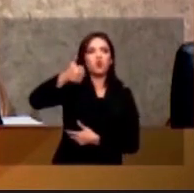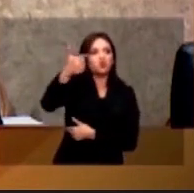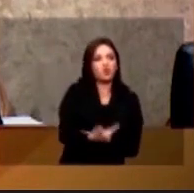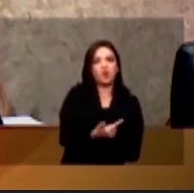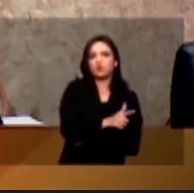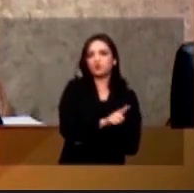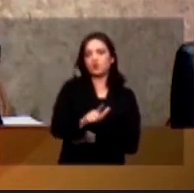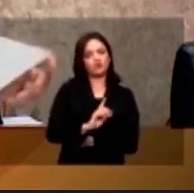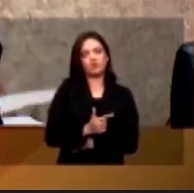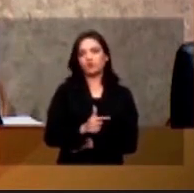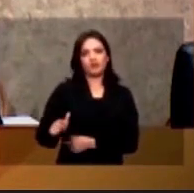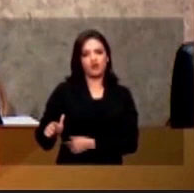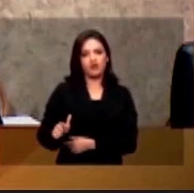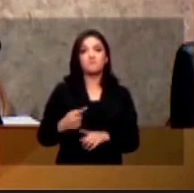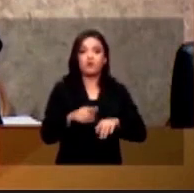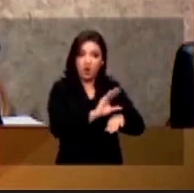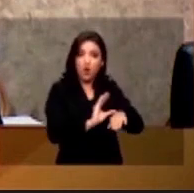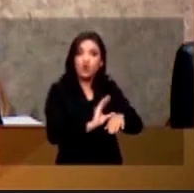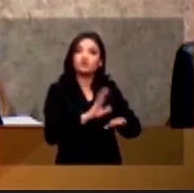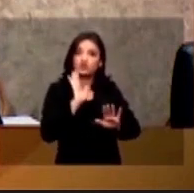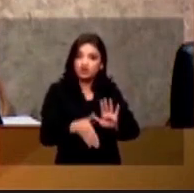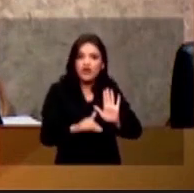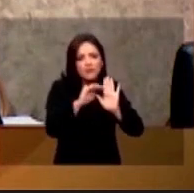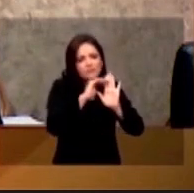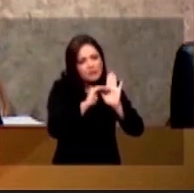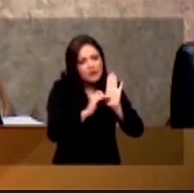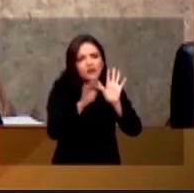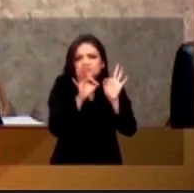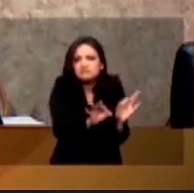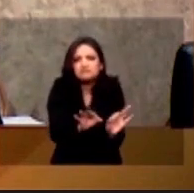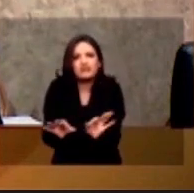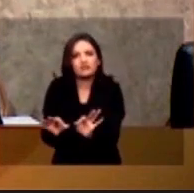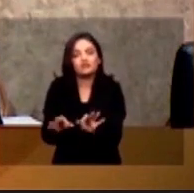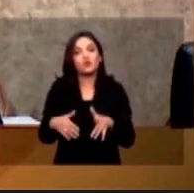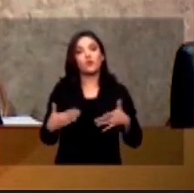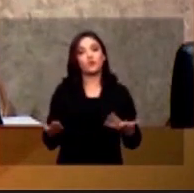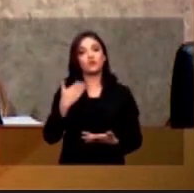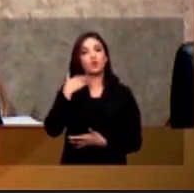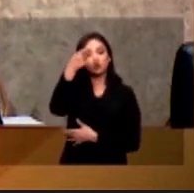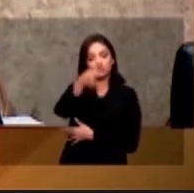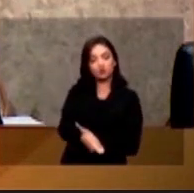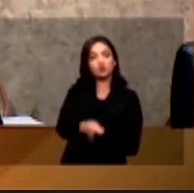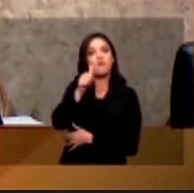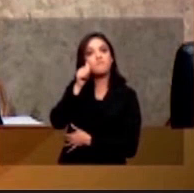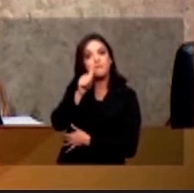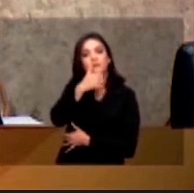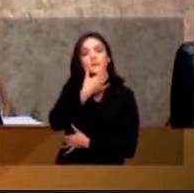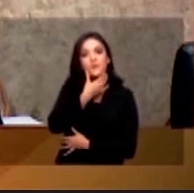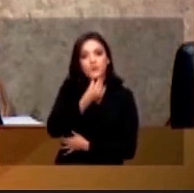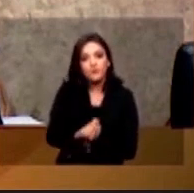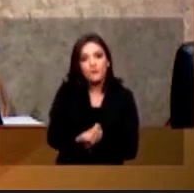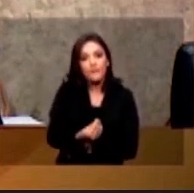aqueles instituídos pela o jornal os papéis mais estradas e mais estados do